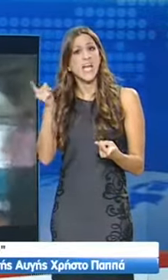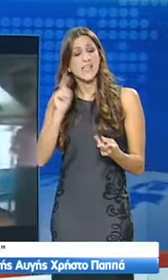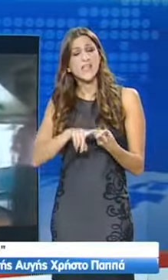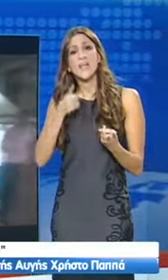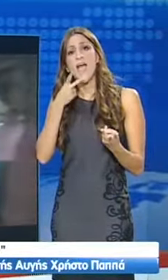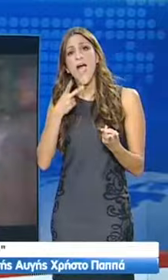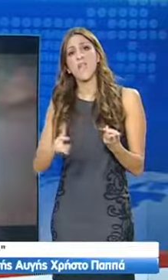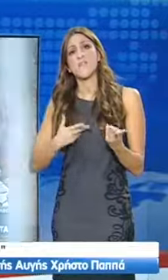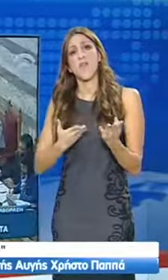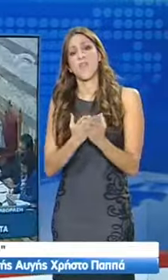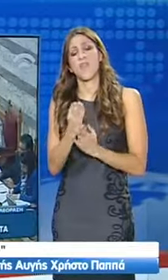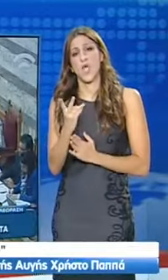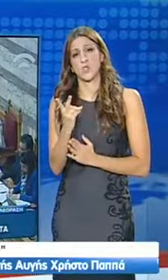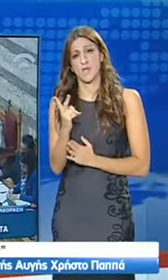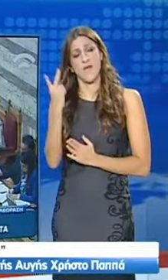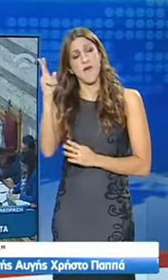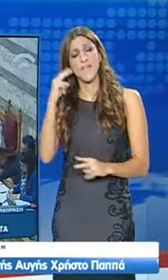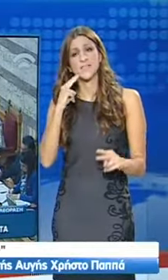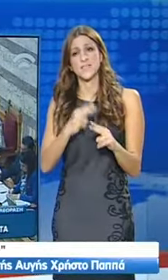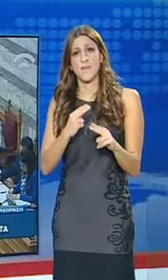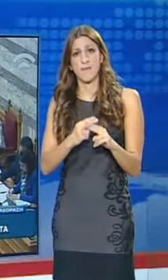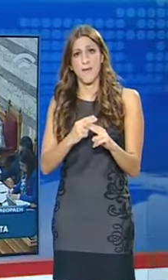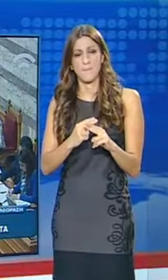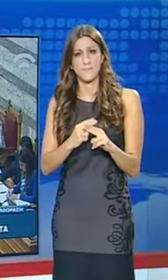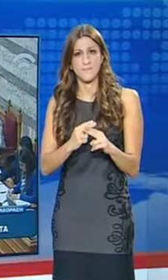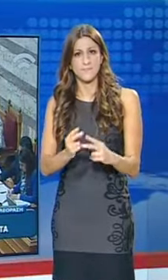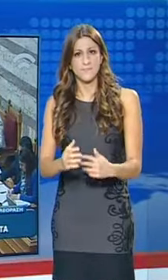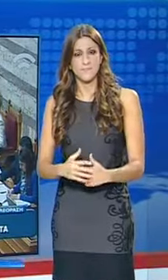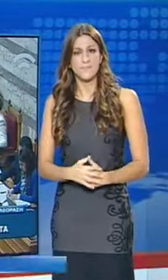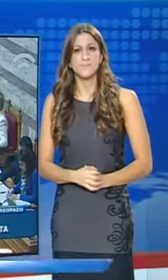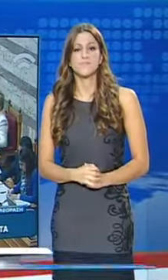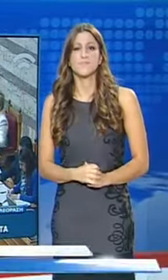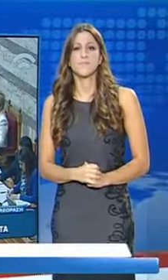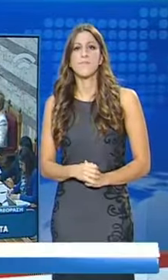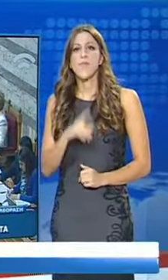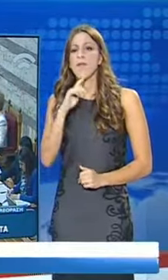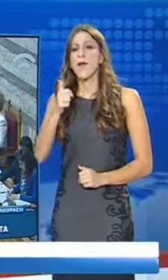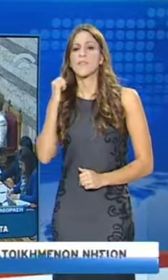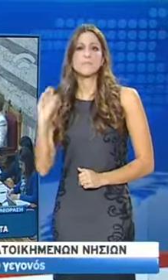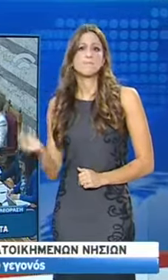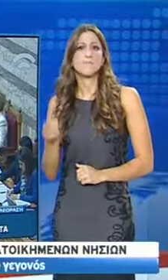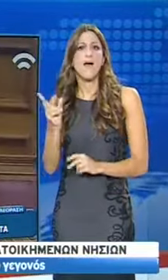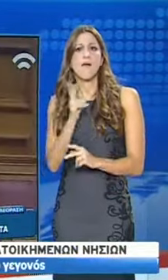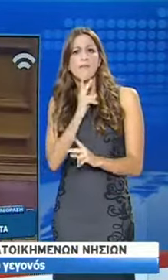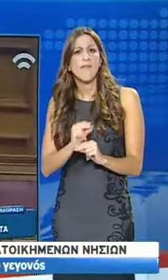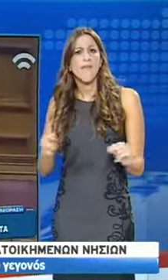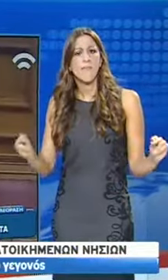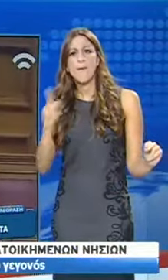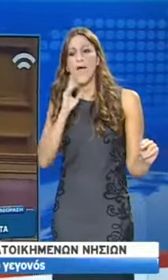δικαιοσύνης». Συνεχίζεται η πολιτική κόντρα για το αν υπήρξε πρόταση από την Τρόικα για εκένωση αραιοκατοικημένων ελληνικών νησιών